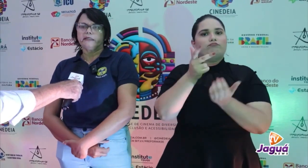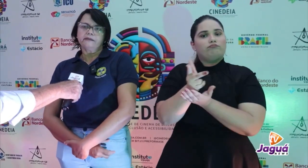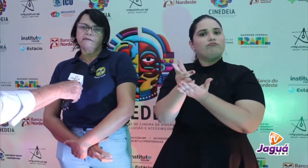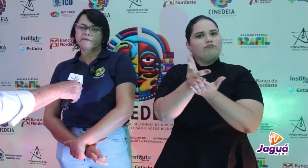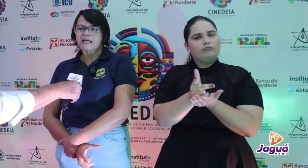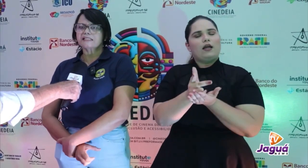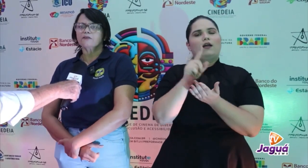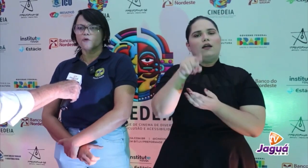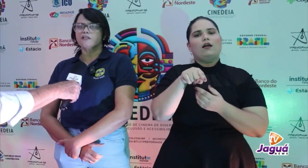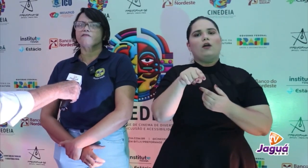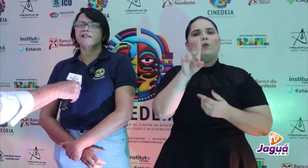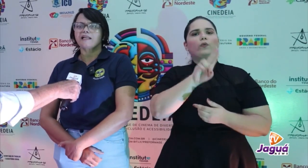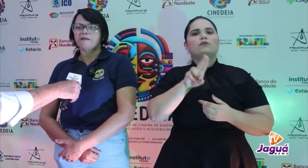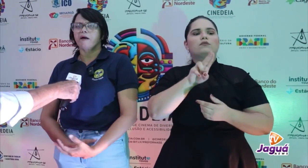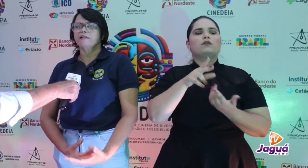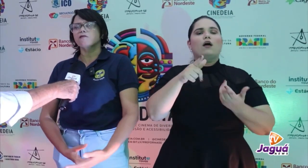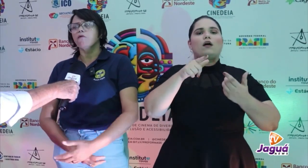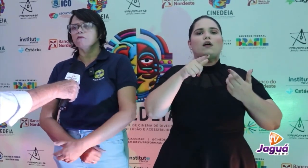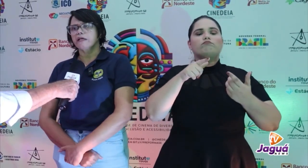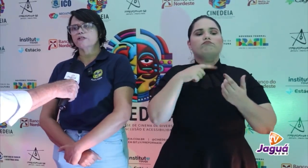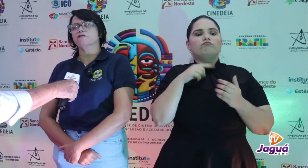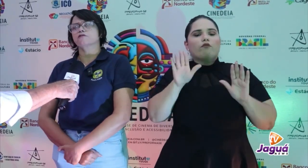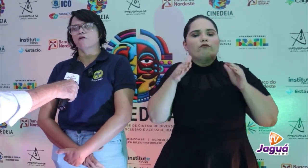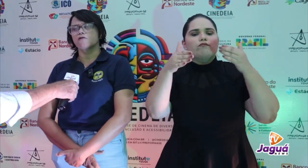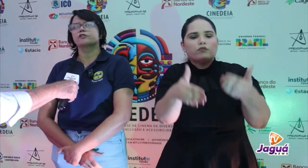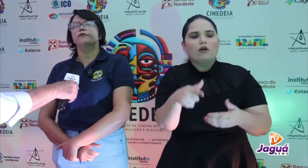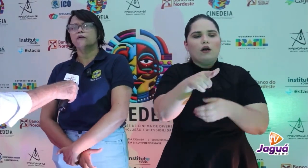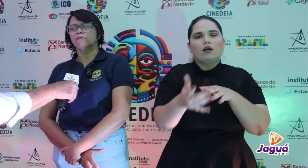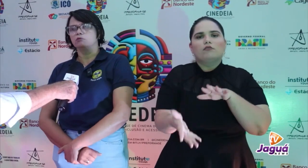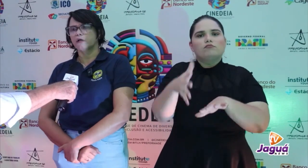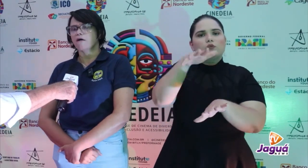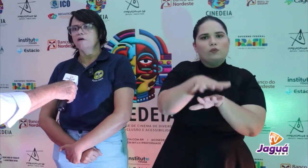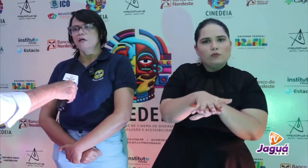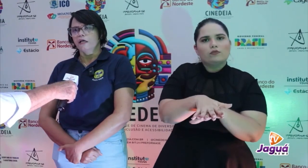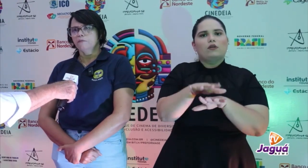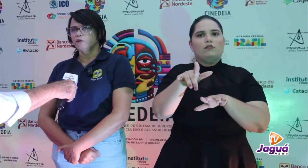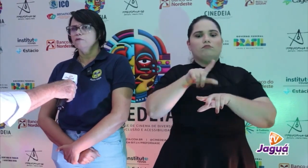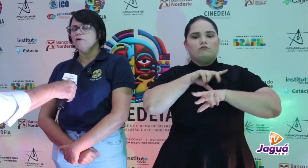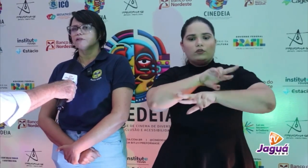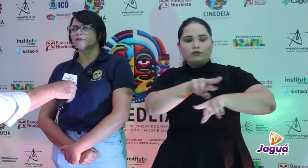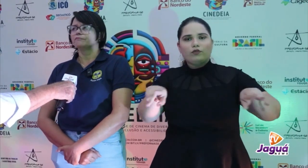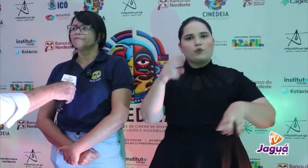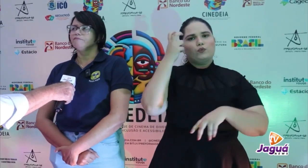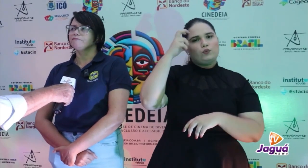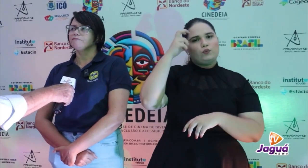e trazer toda a diversidade para esse contexto sócio e cultural em Limoeiro do Norte.